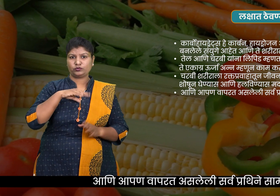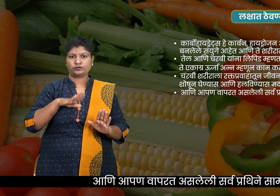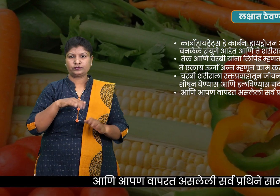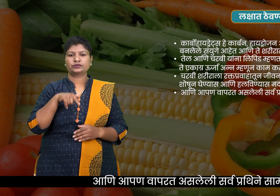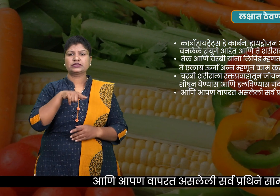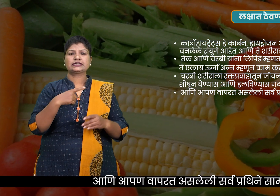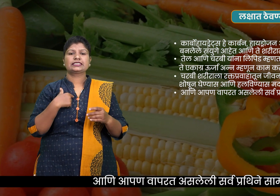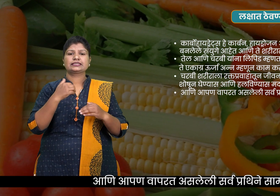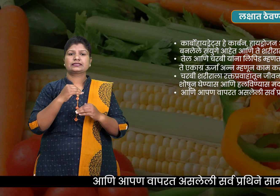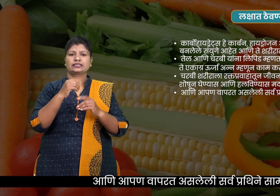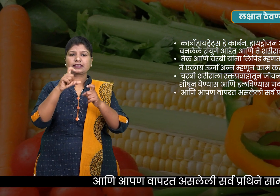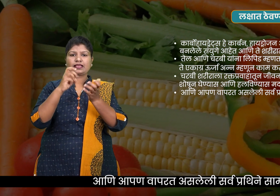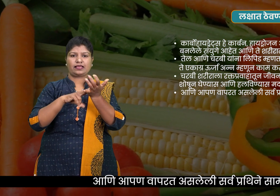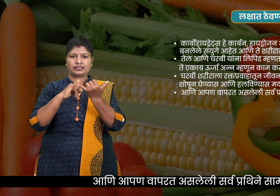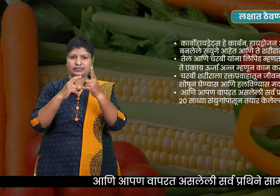सामान्यतः